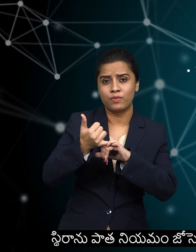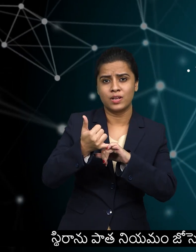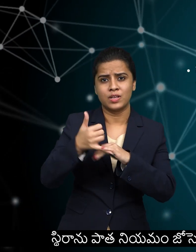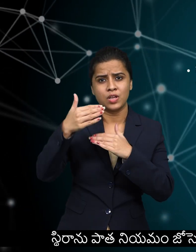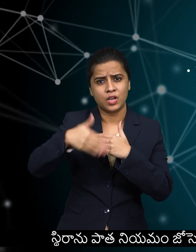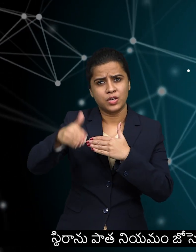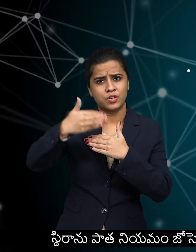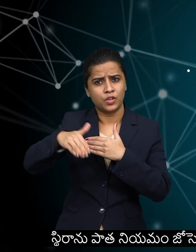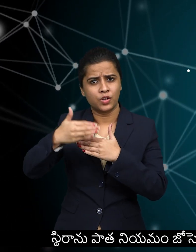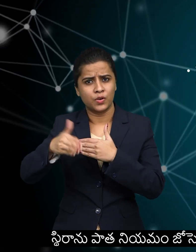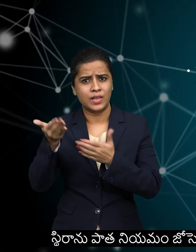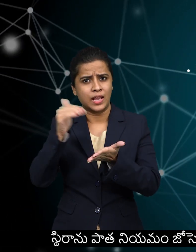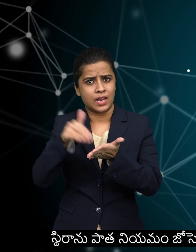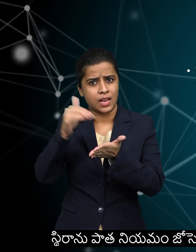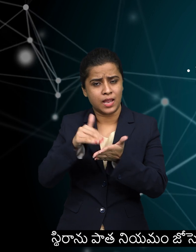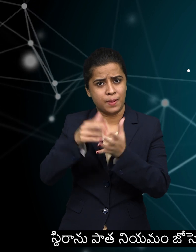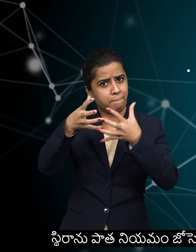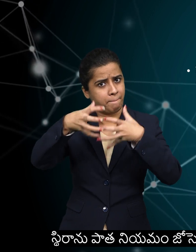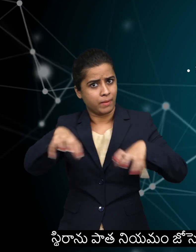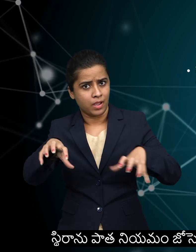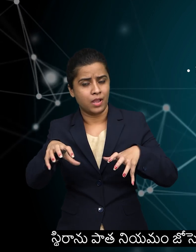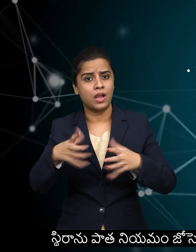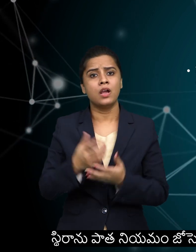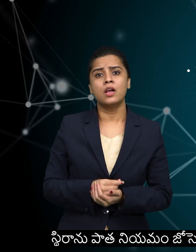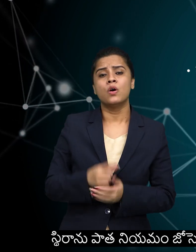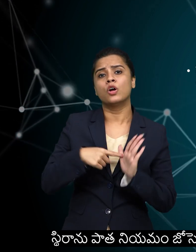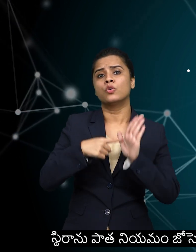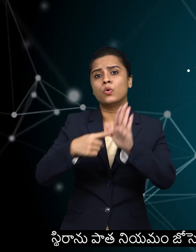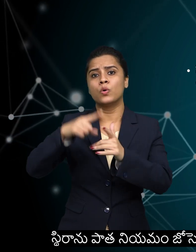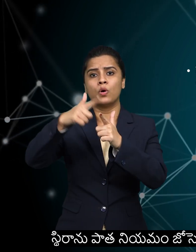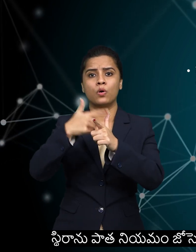స్థిరానుపాత నియమం జోసెఫ్ ఎల్ ప్రౌస్ట్ ద్వారా అందించబడింది.